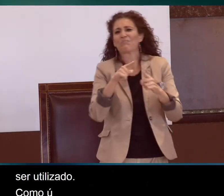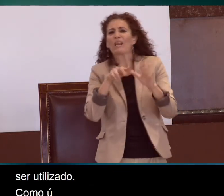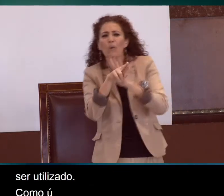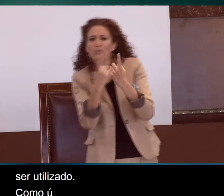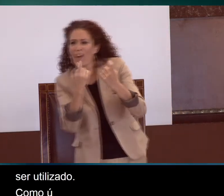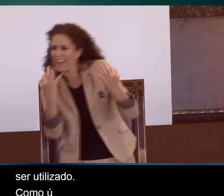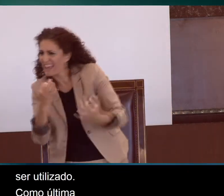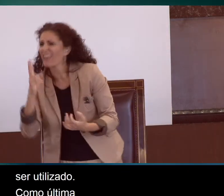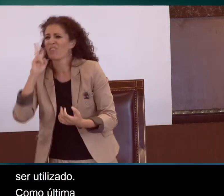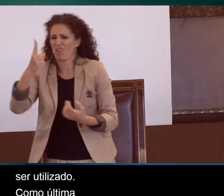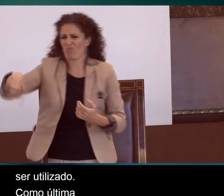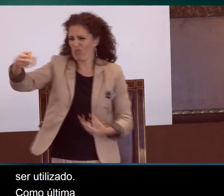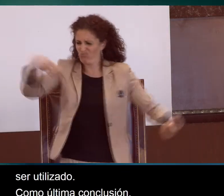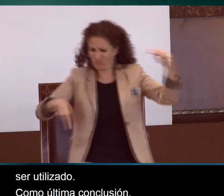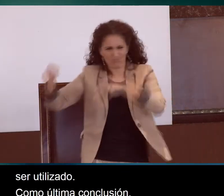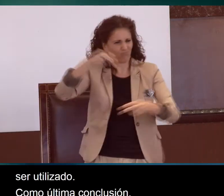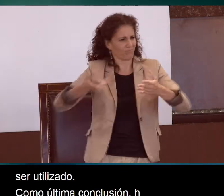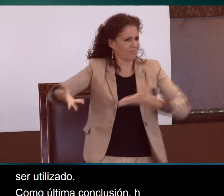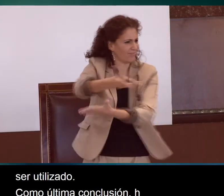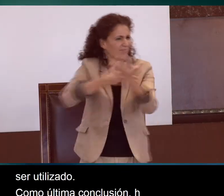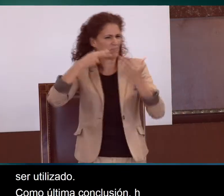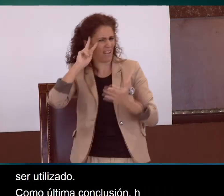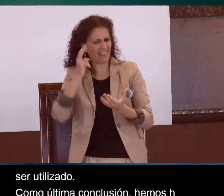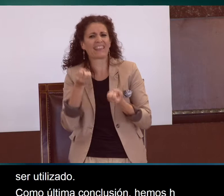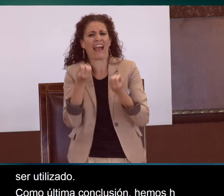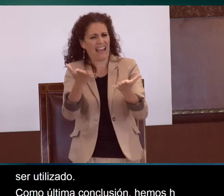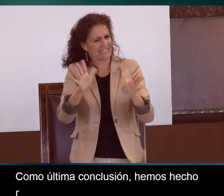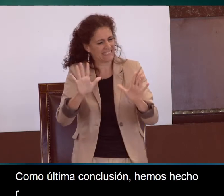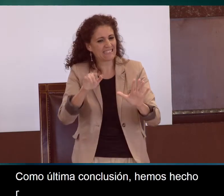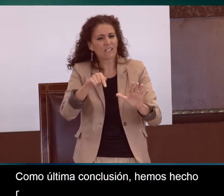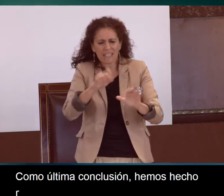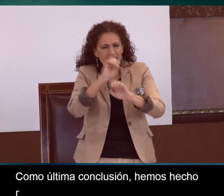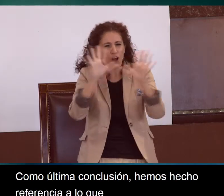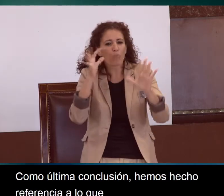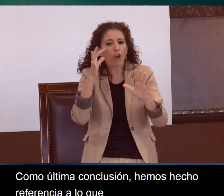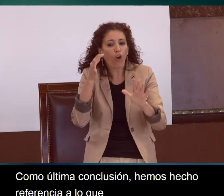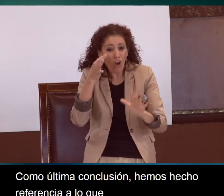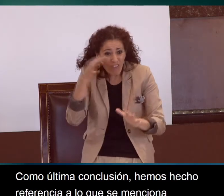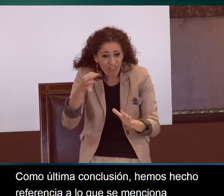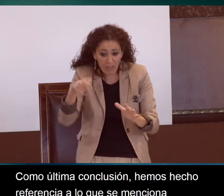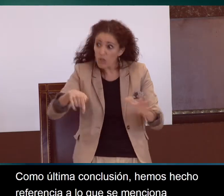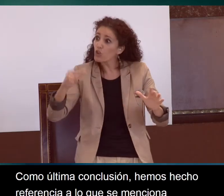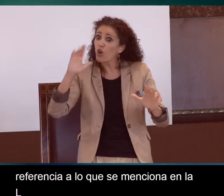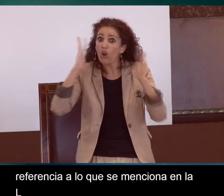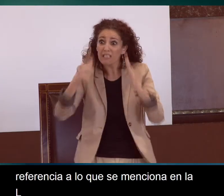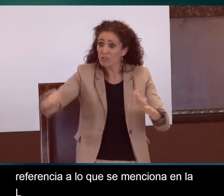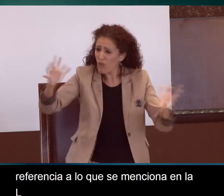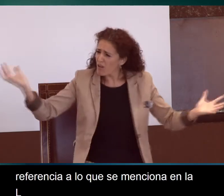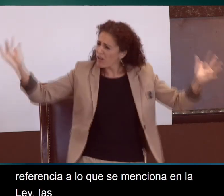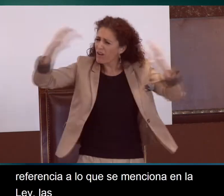hemos hecho referencia a lo que se menciona en la ley, las aportaciones y las experiencias que habéis contado, pero realmente